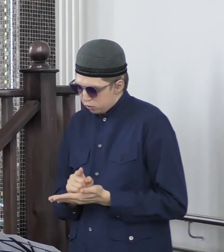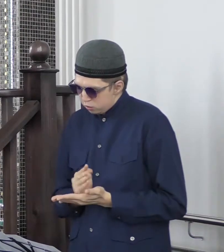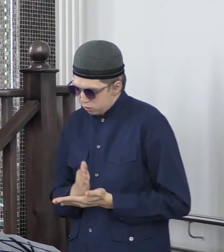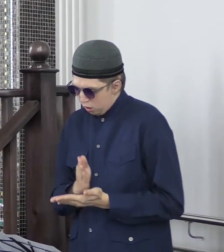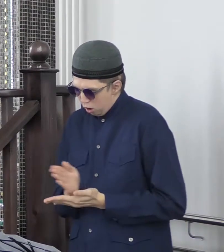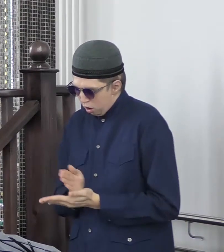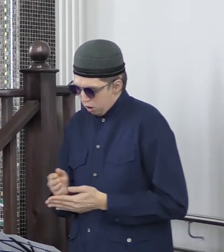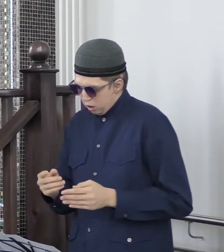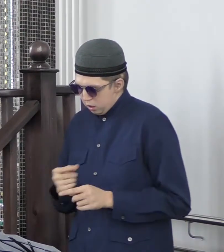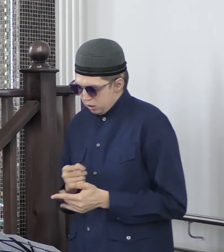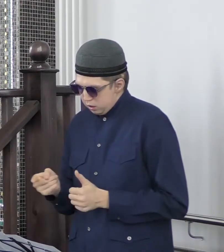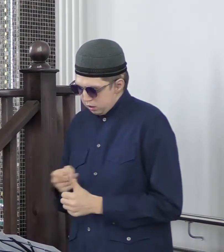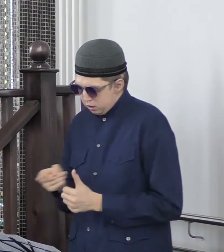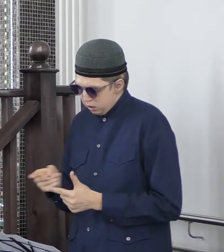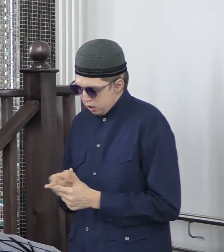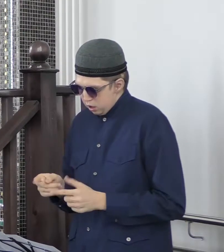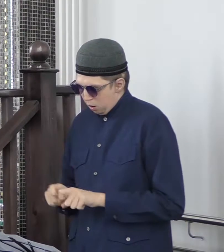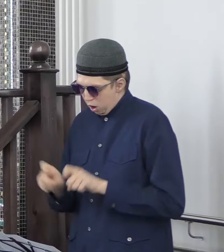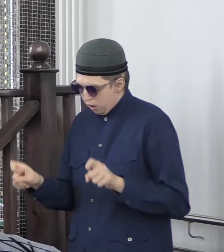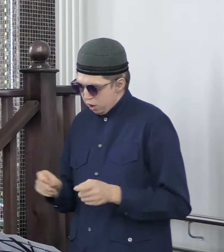Аллахнам әмірлерін тәрге керек.